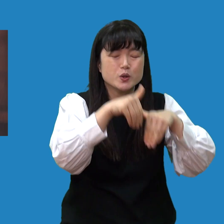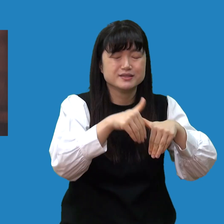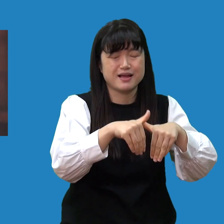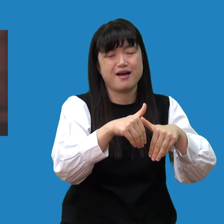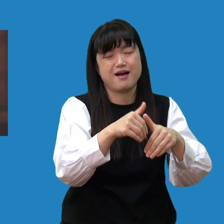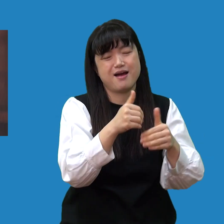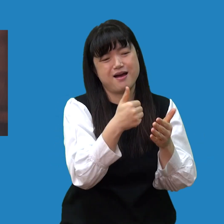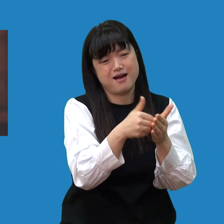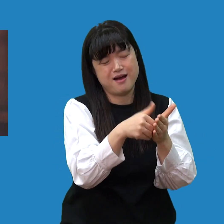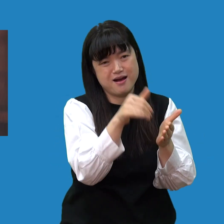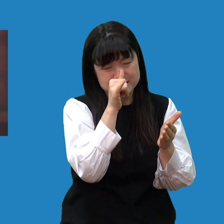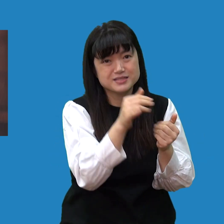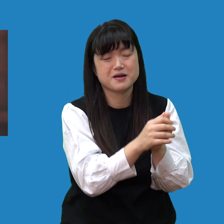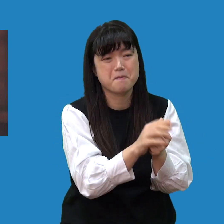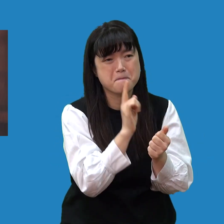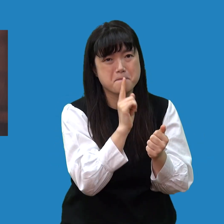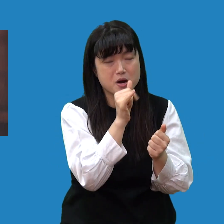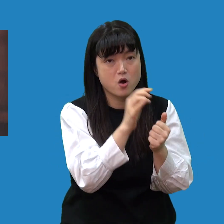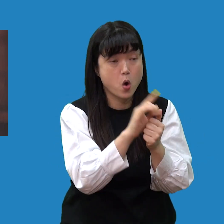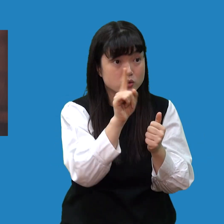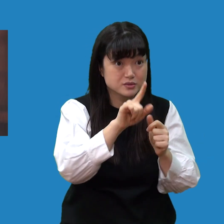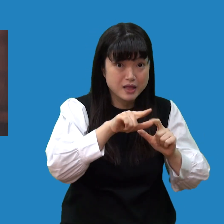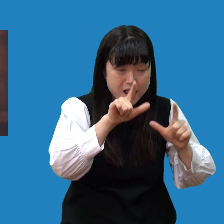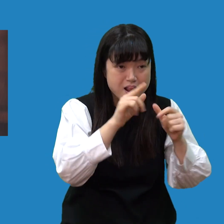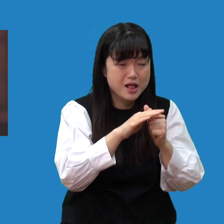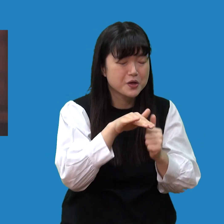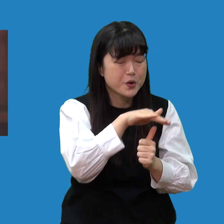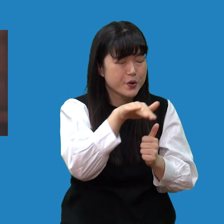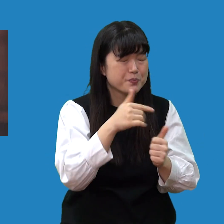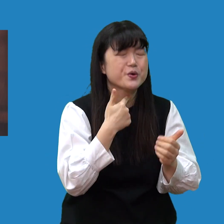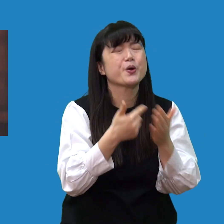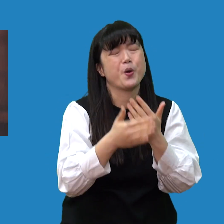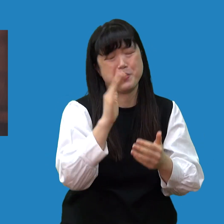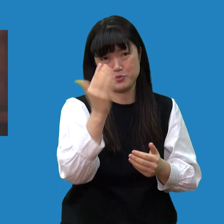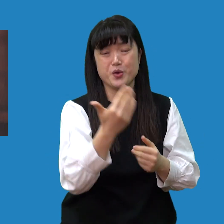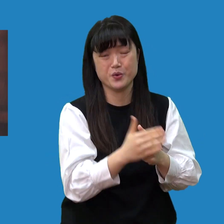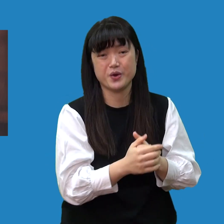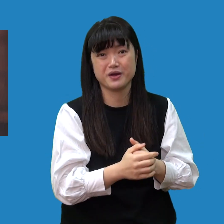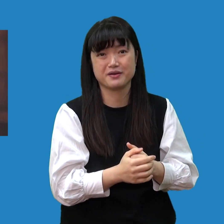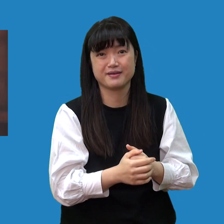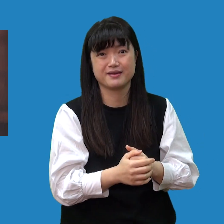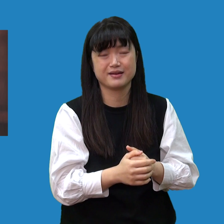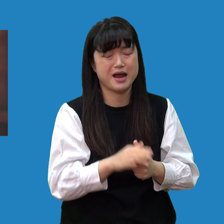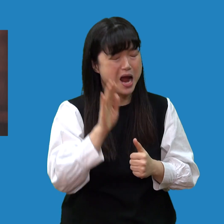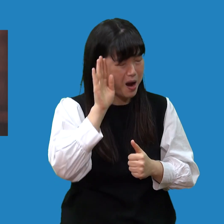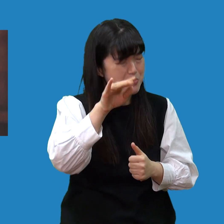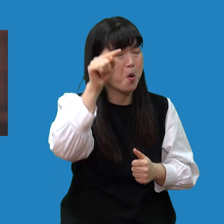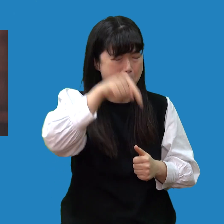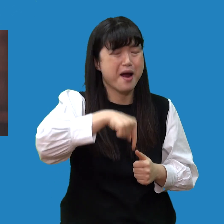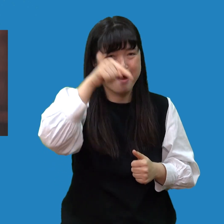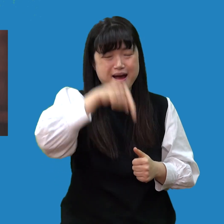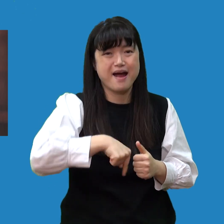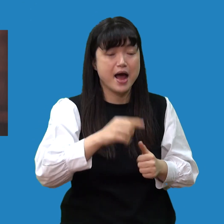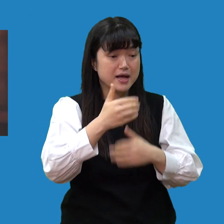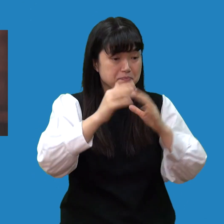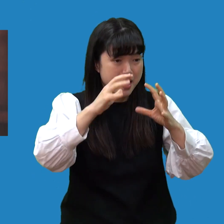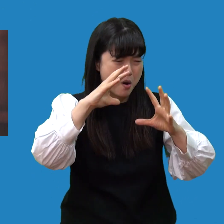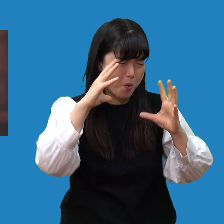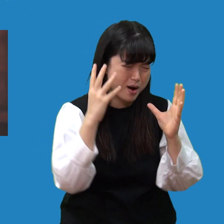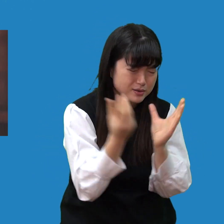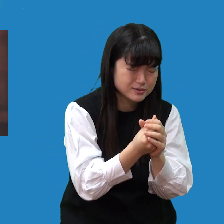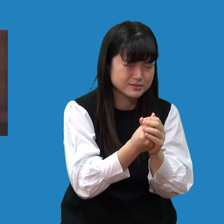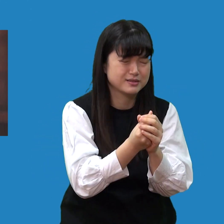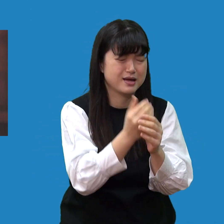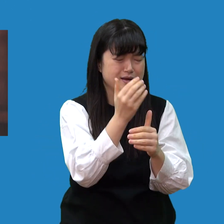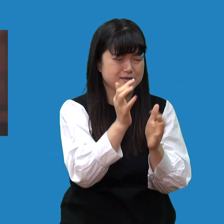놀랍게 묘사하고 있어요. 어느 날 저와 여러분이 경험하게 될 하나님의 나라가 완성되고 그분이 모든